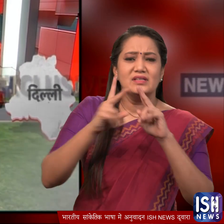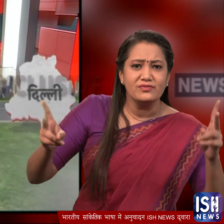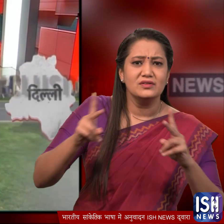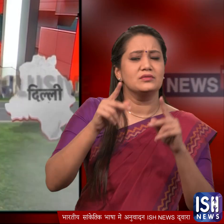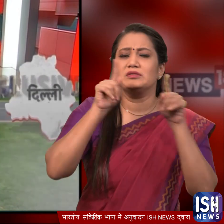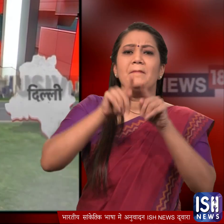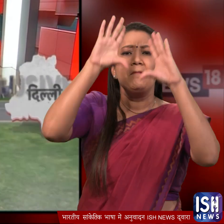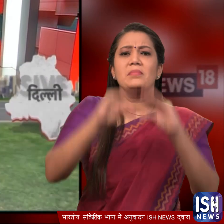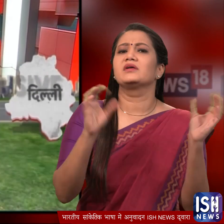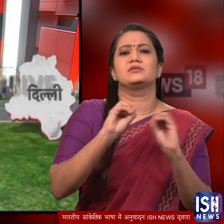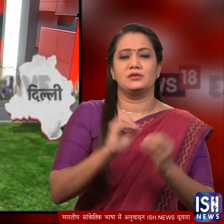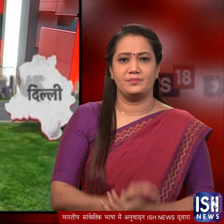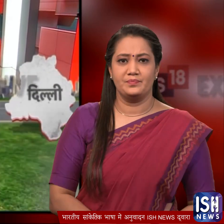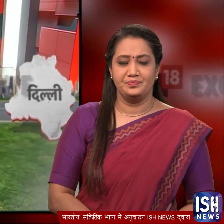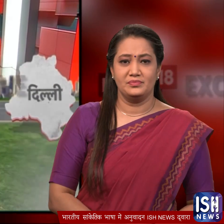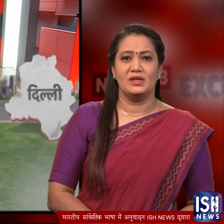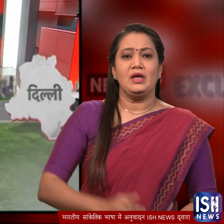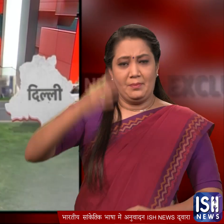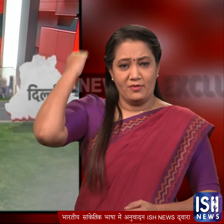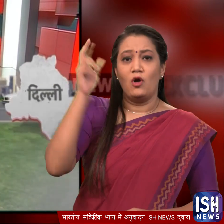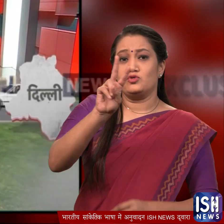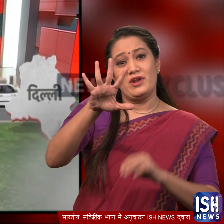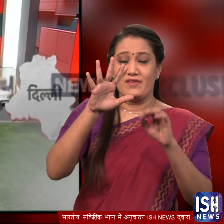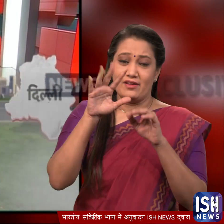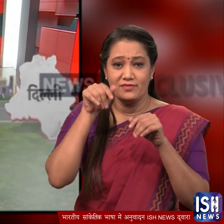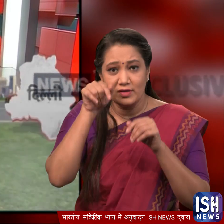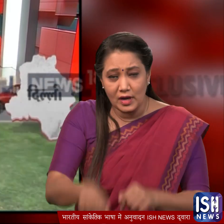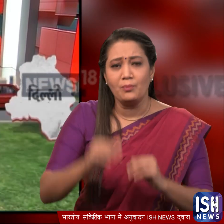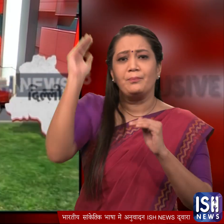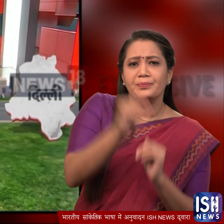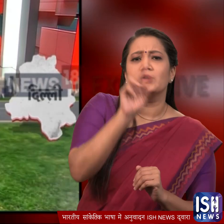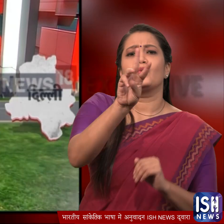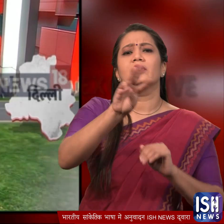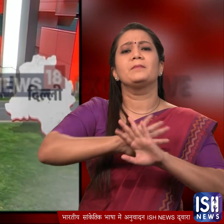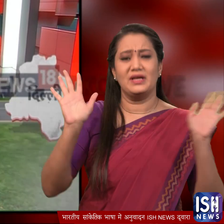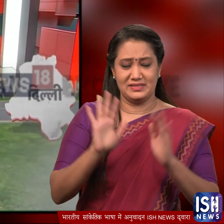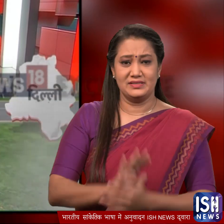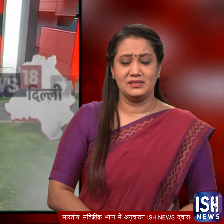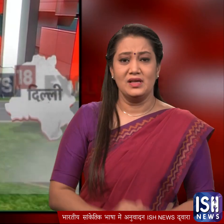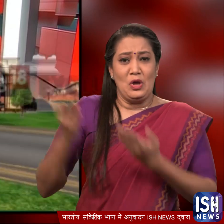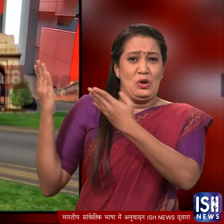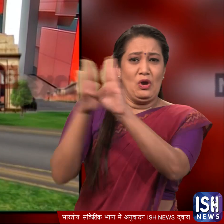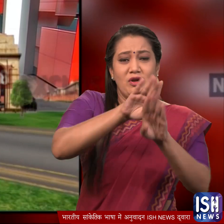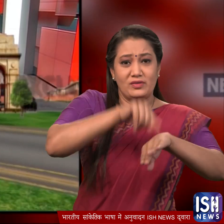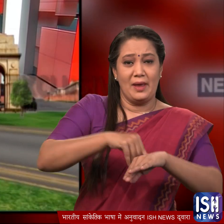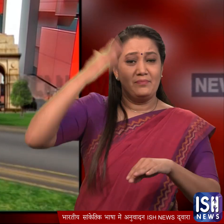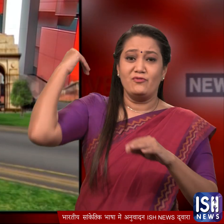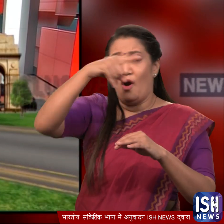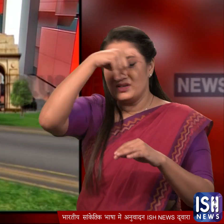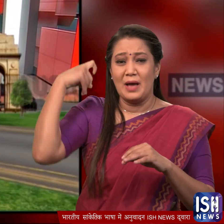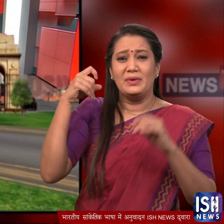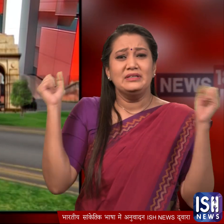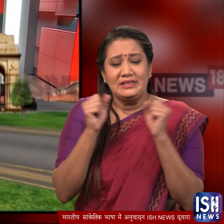वाले दिनों की गिनती में खास अंतर नहीं आया। पिछली बार ऐसे दिनों की गिनती 25 थी, जो इस बार कम होकर 23 दर्ज की गई। लॉकडाउन के कारण पिछले साल